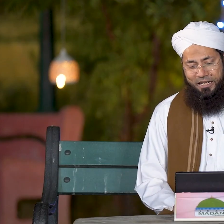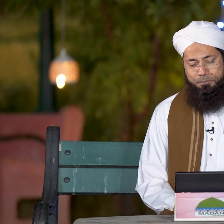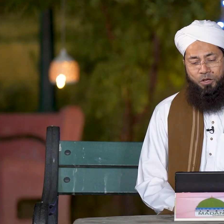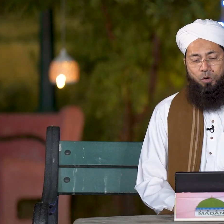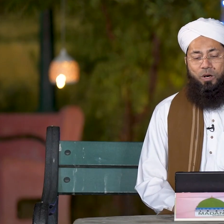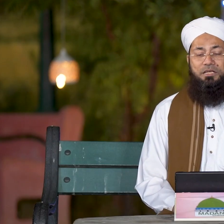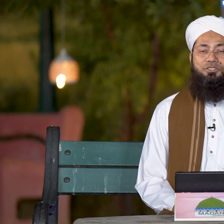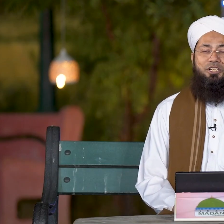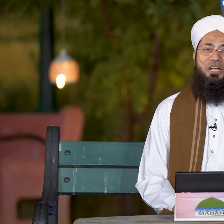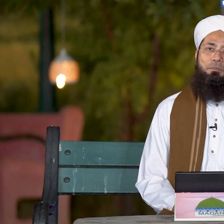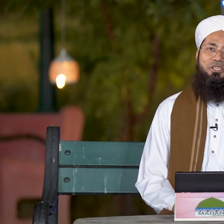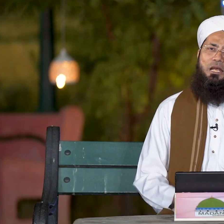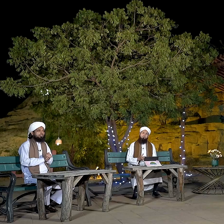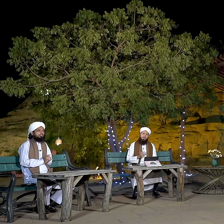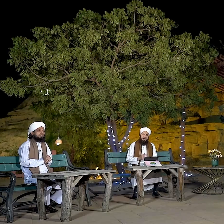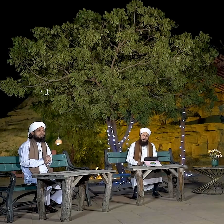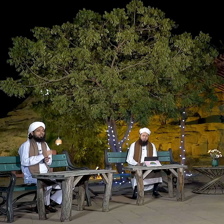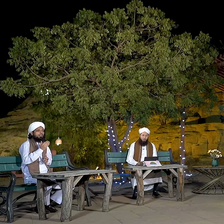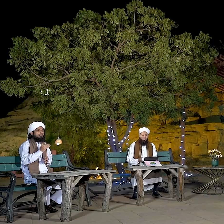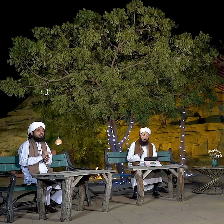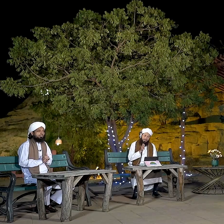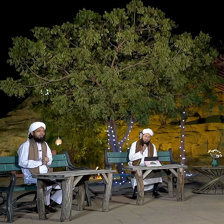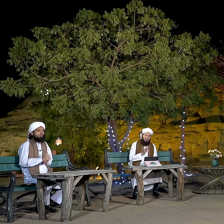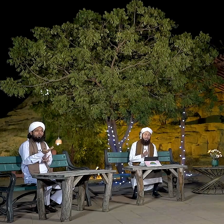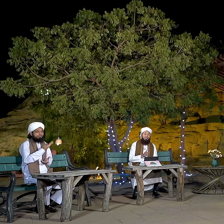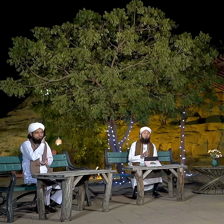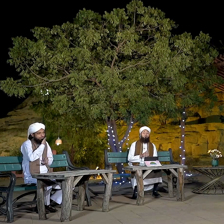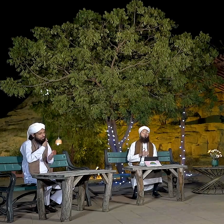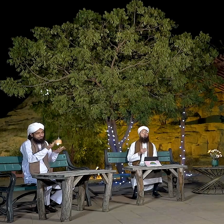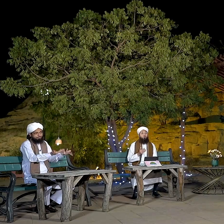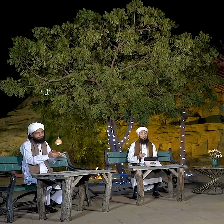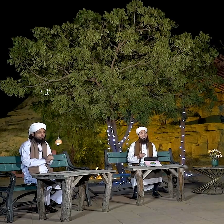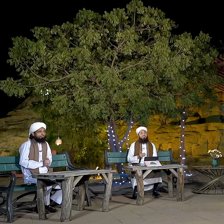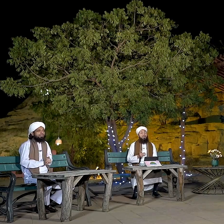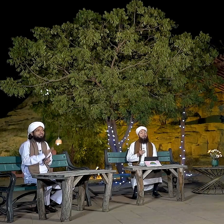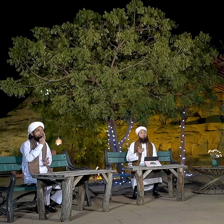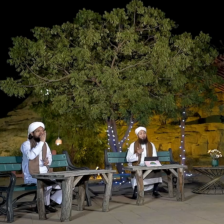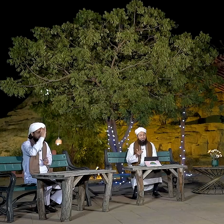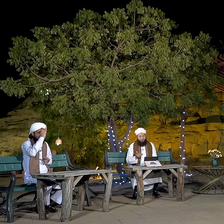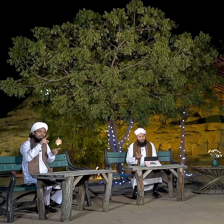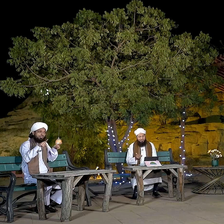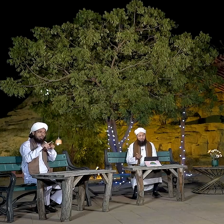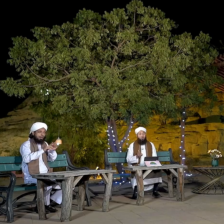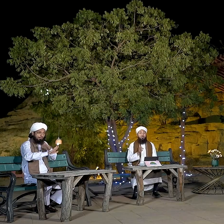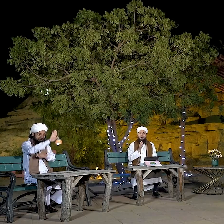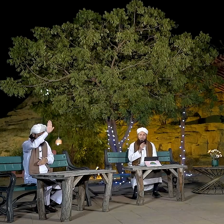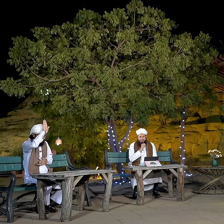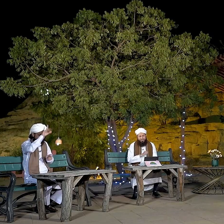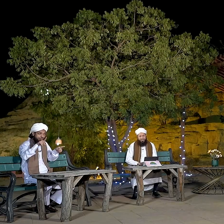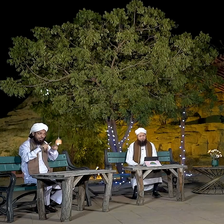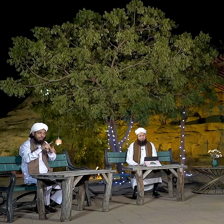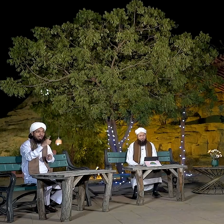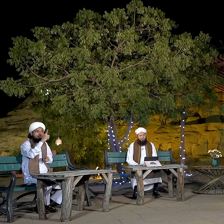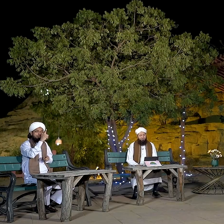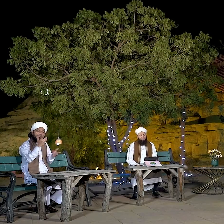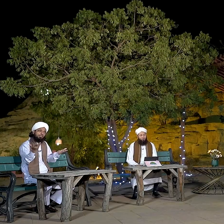اختیار کریں، وان شئت نبیا ملکا، اور اگر چاہیں تو نبوت کے ساتھ بادشاہت اور امیری لے